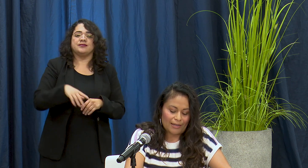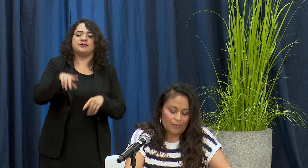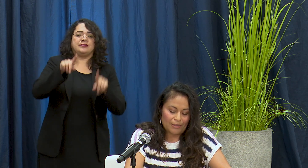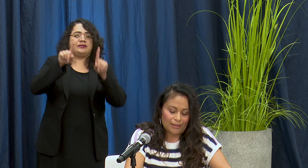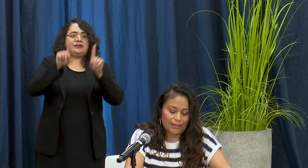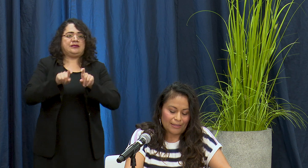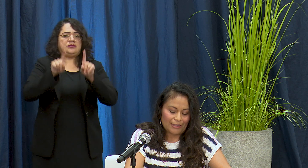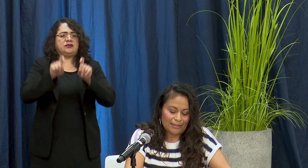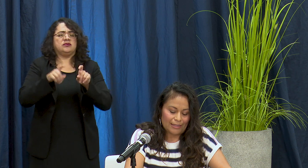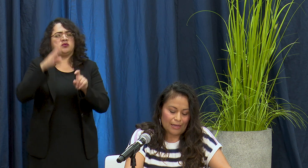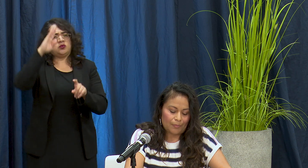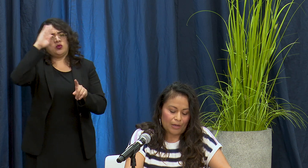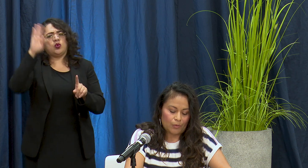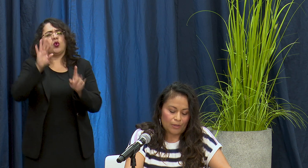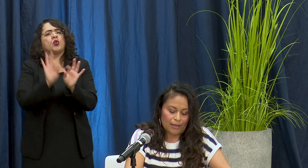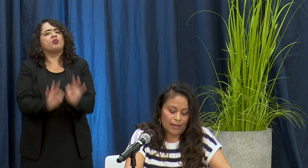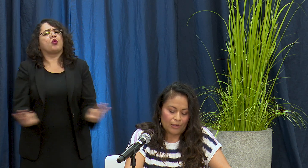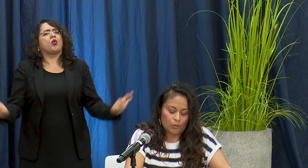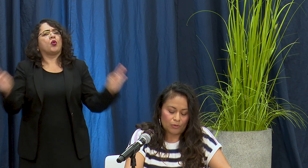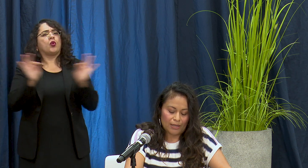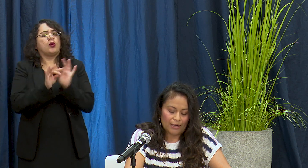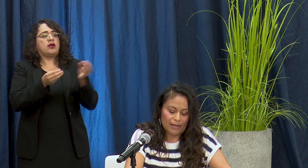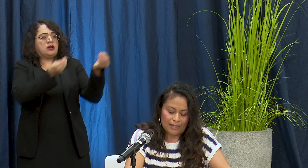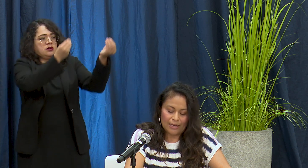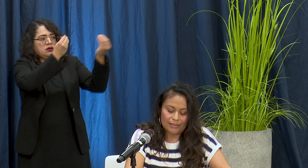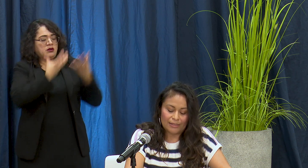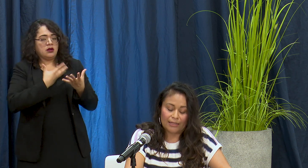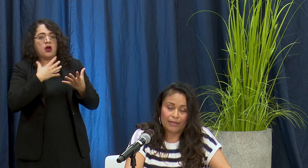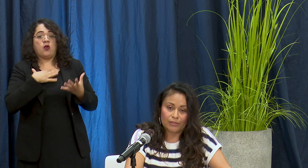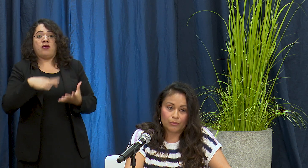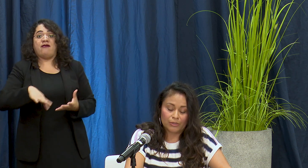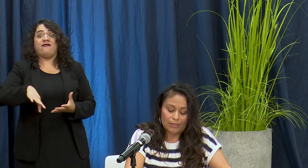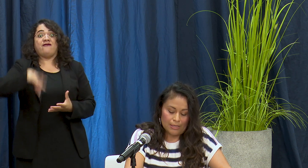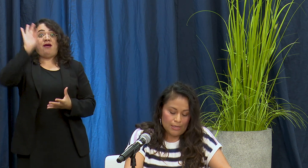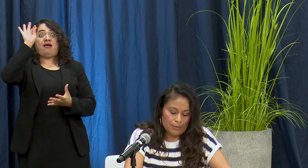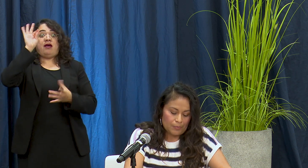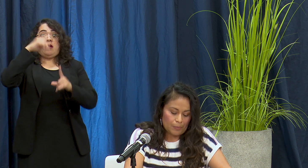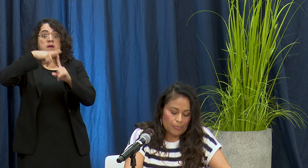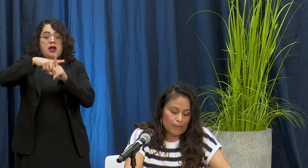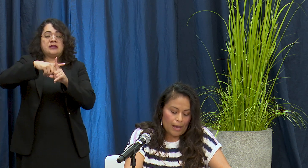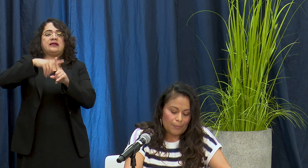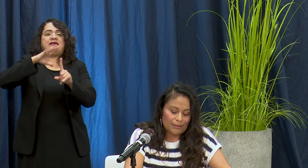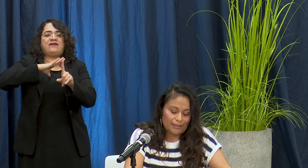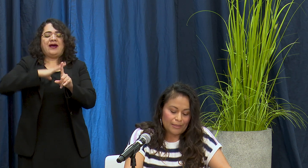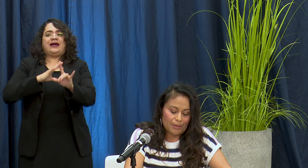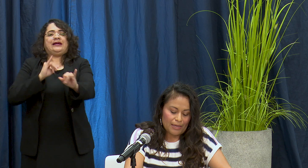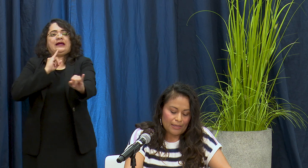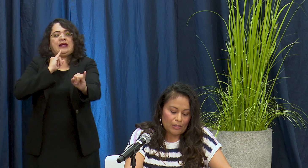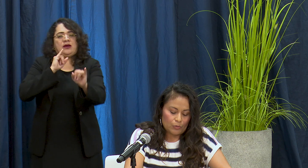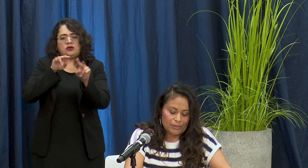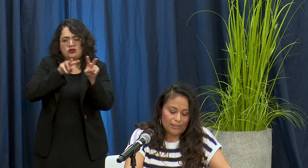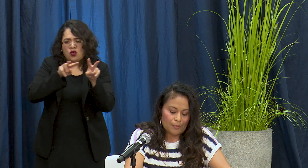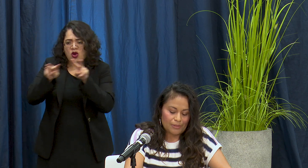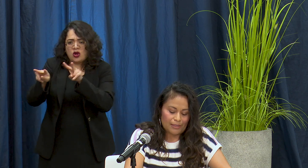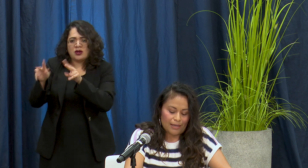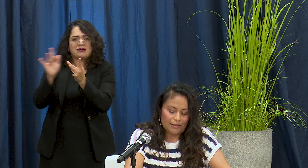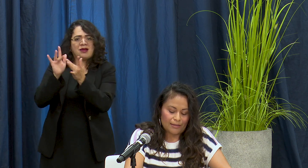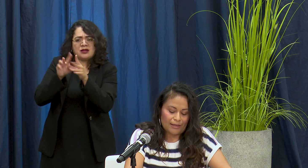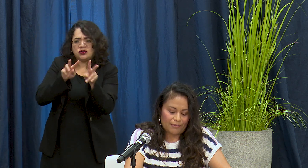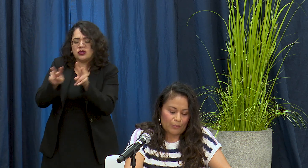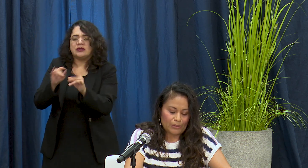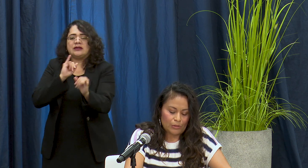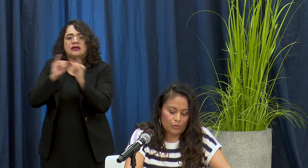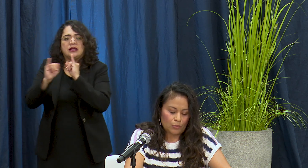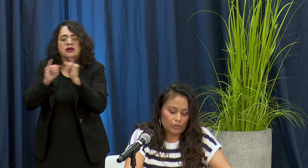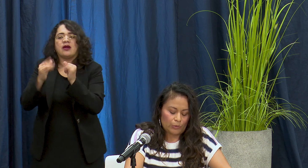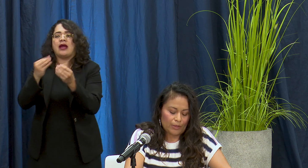una herramienta crítica para ayudar a encontrar y aislar casos. A partir de mañana, nuestra capacidad